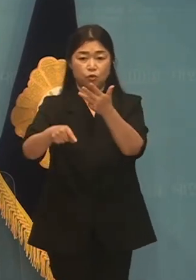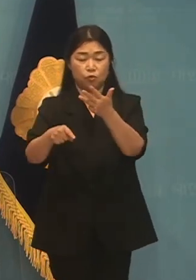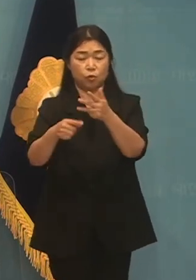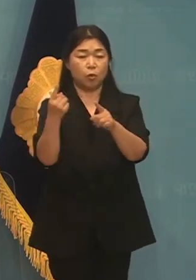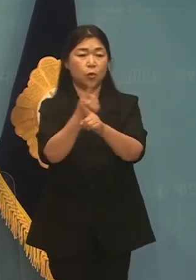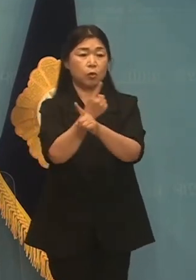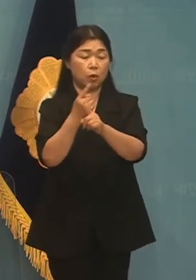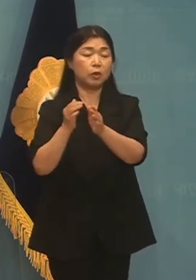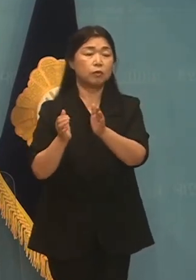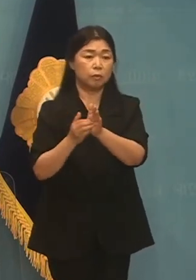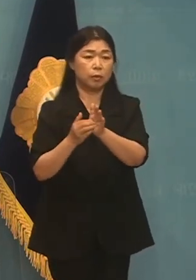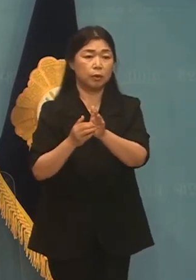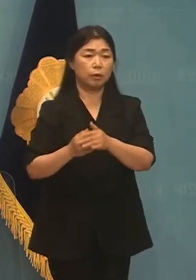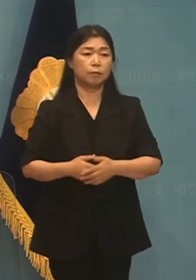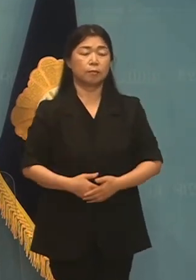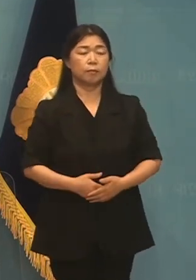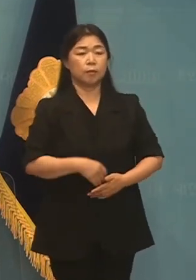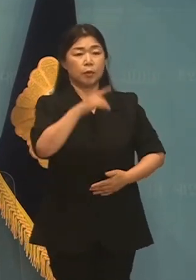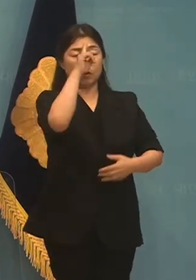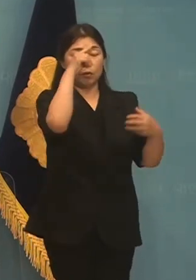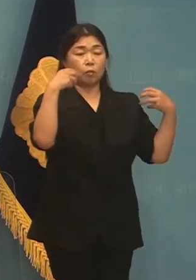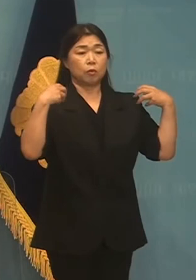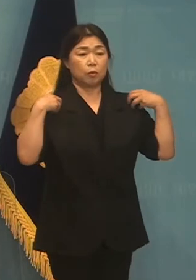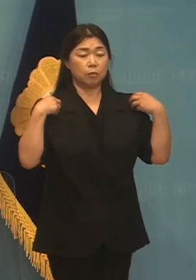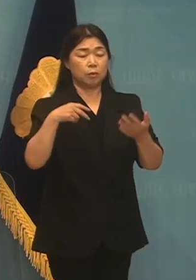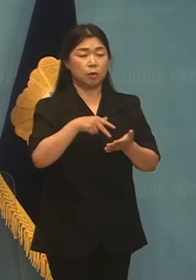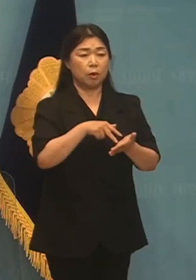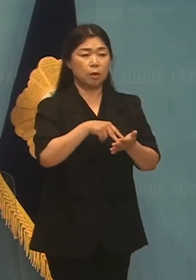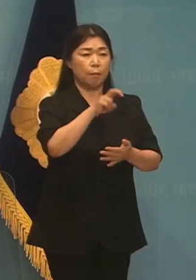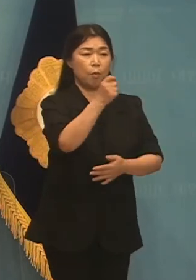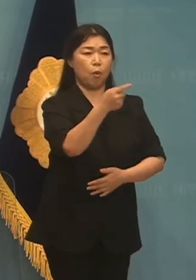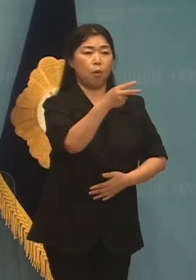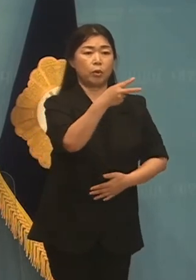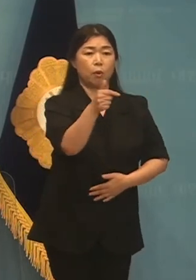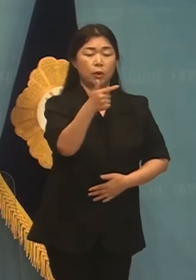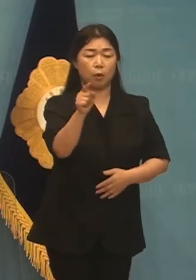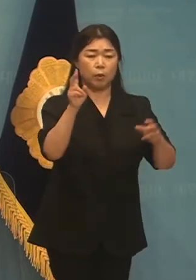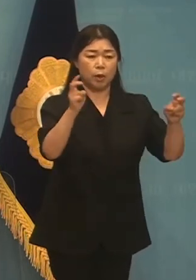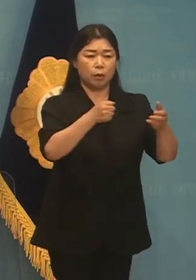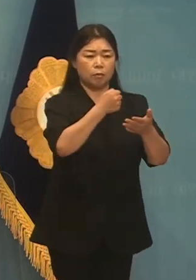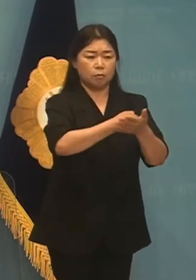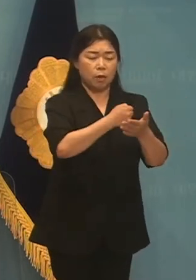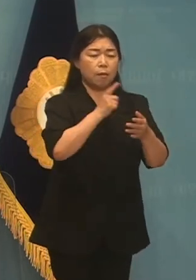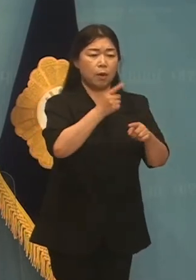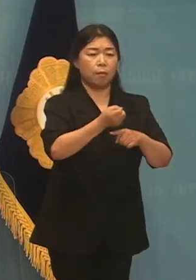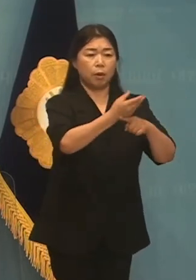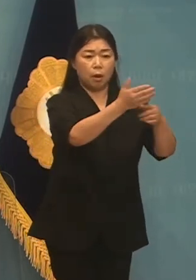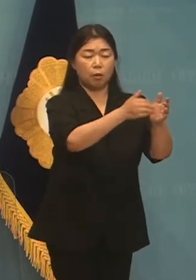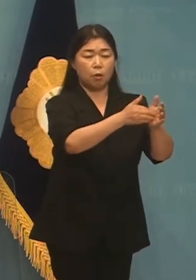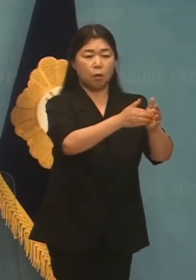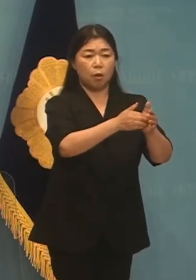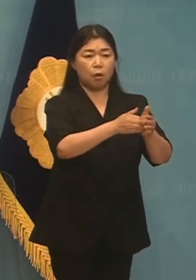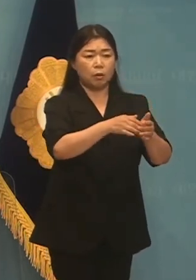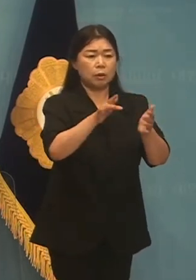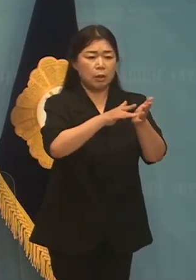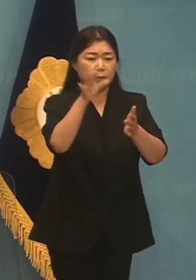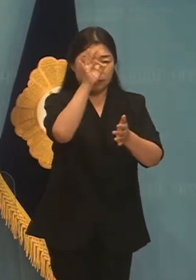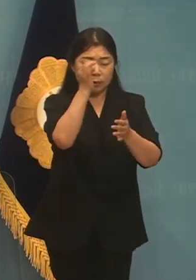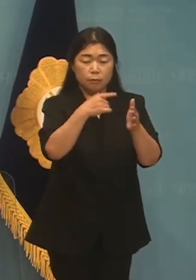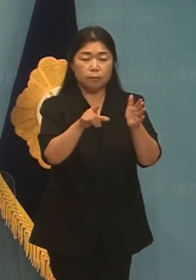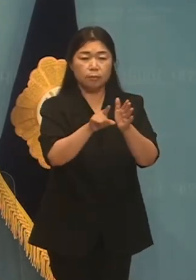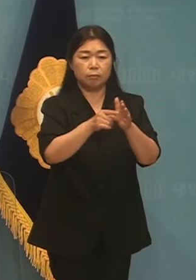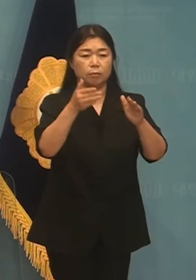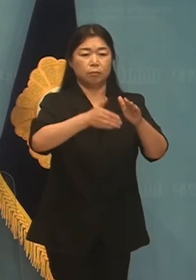있습니다. 정부는 모더나사의 유감을 표명하고 공급 방안을 마련하기 위한